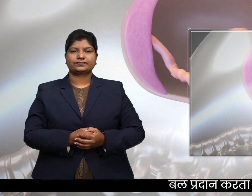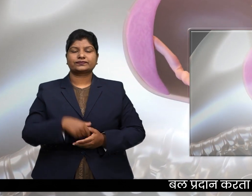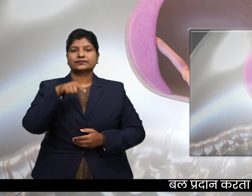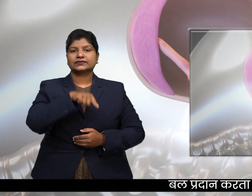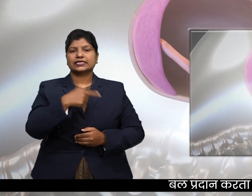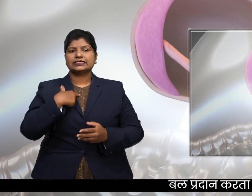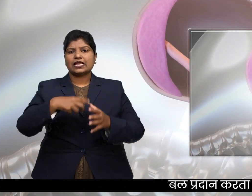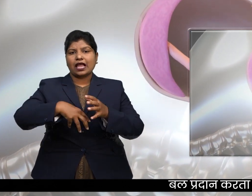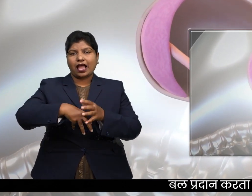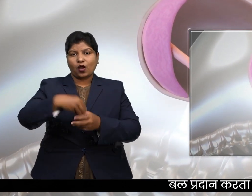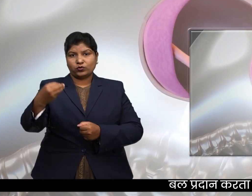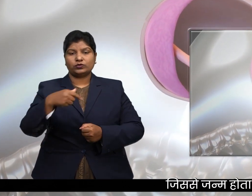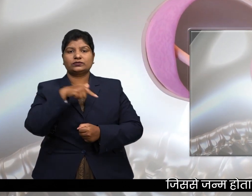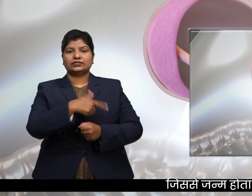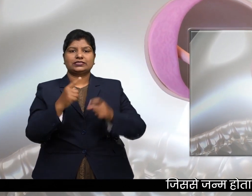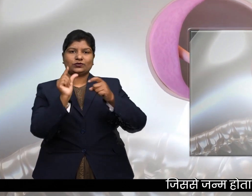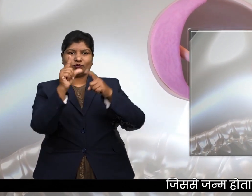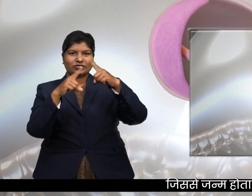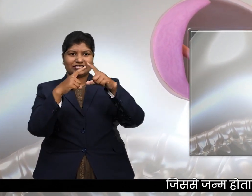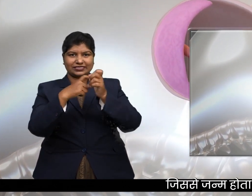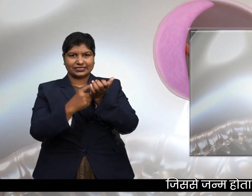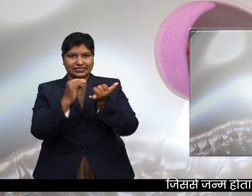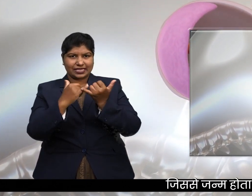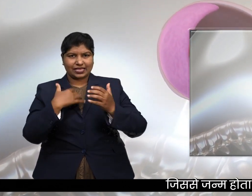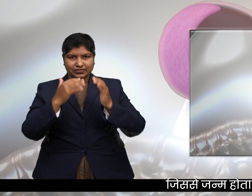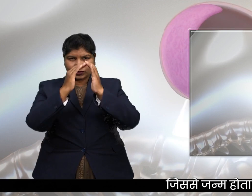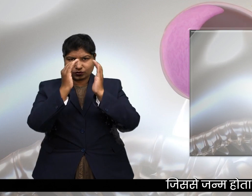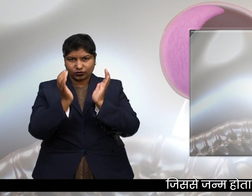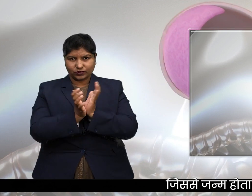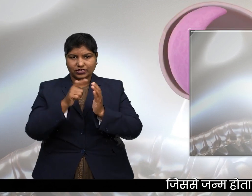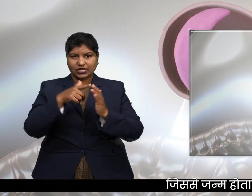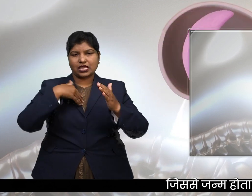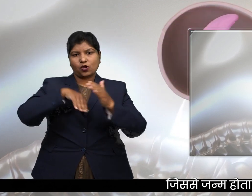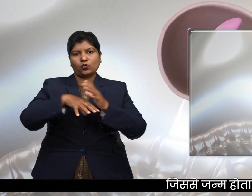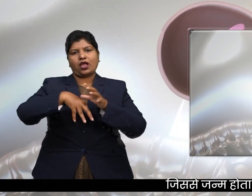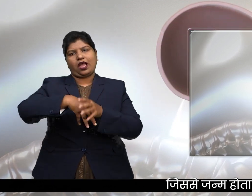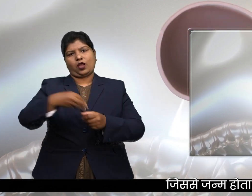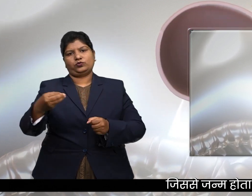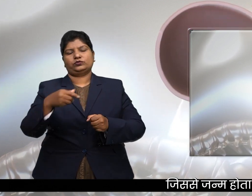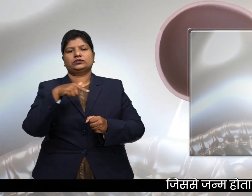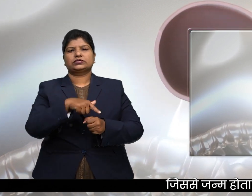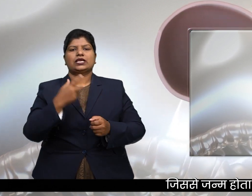बल प्रदान करता है, जिससे जन्म होता है।